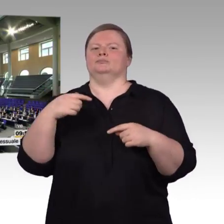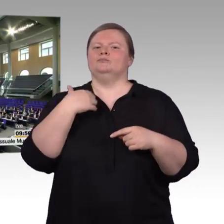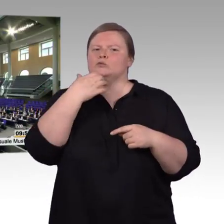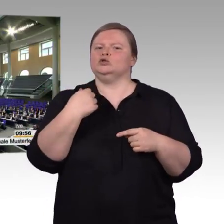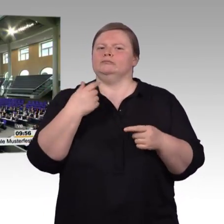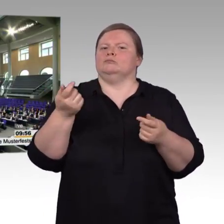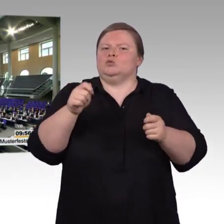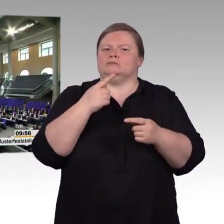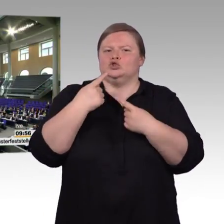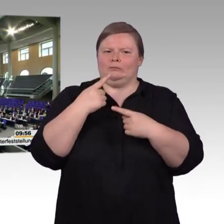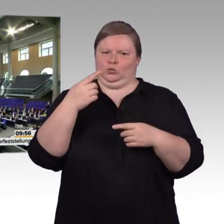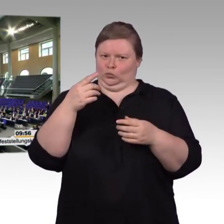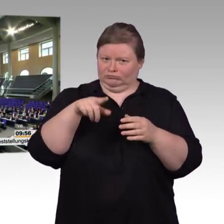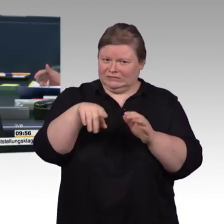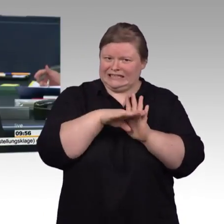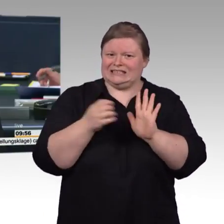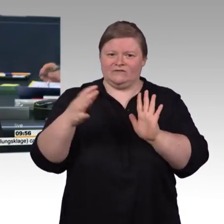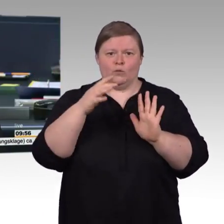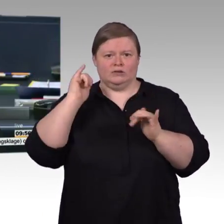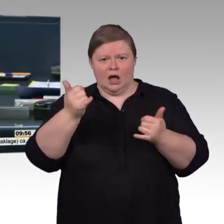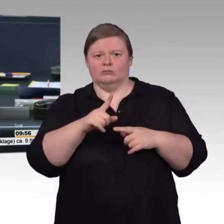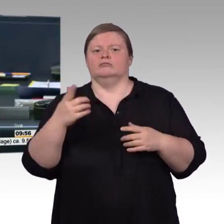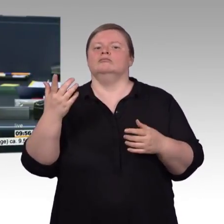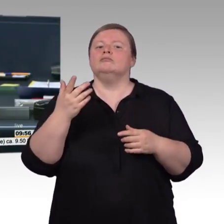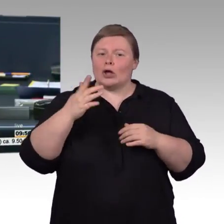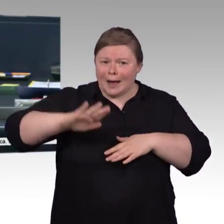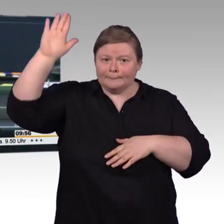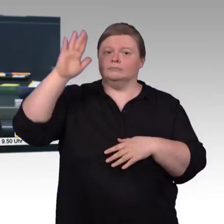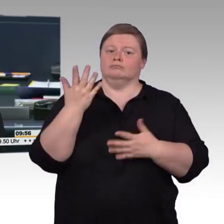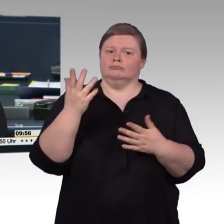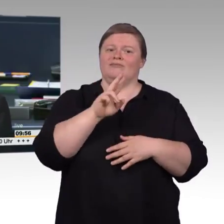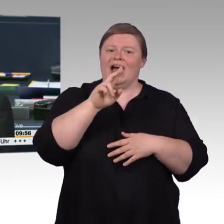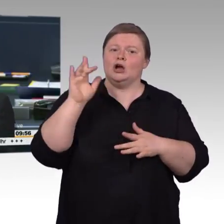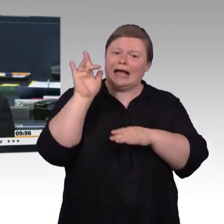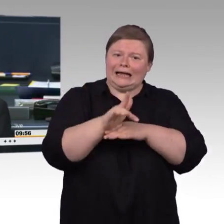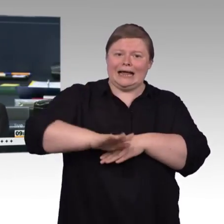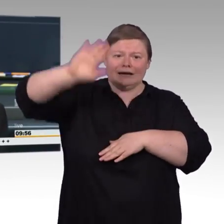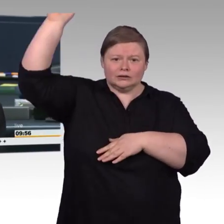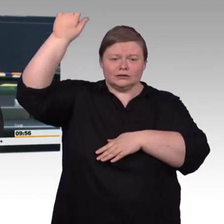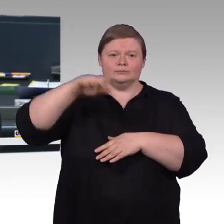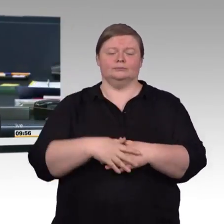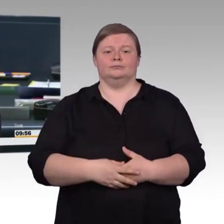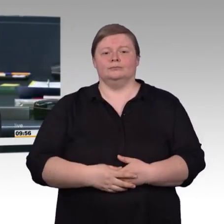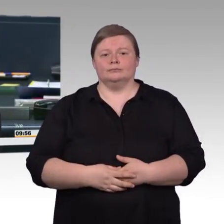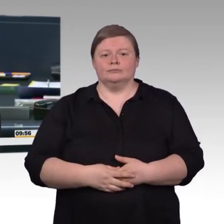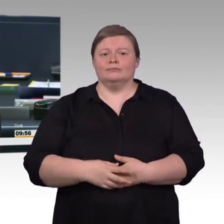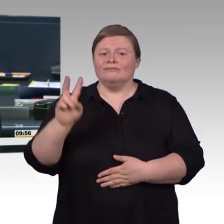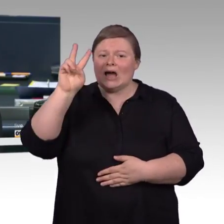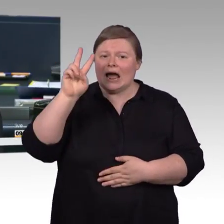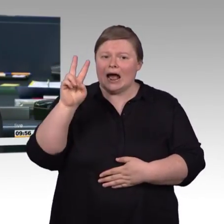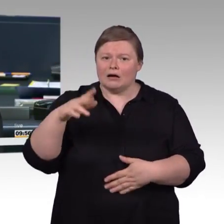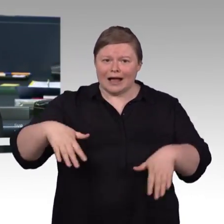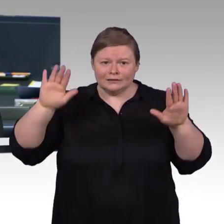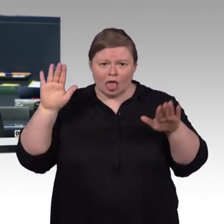Dann ist der Gesetzentwurf mit den Stimmen der Koalitionsfraktion gegen die Stimmen der